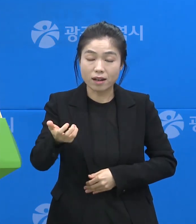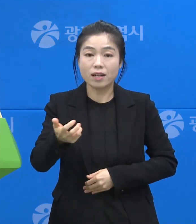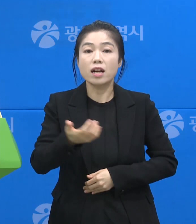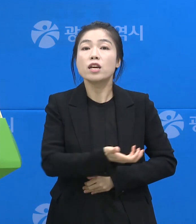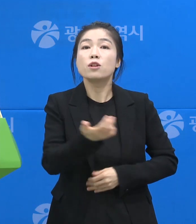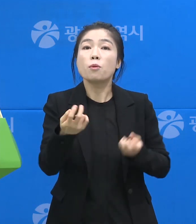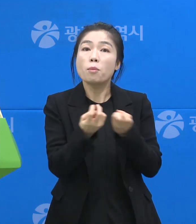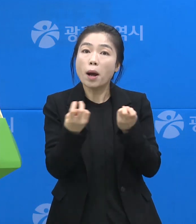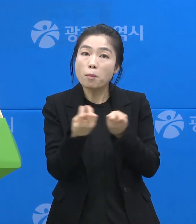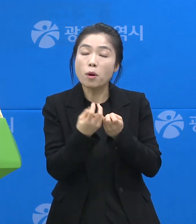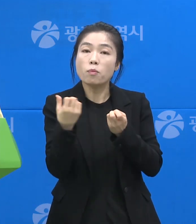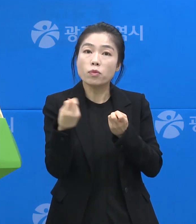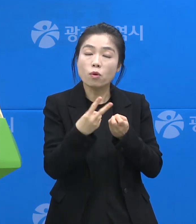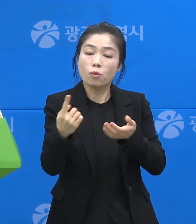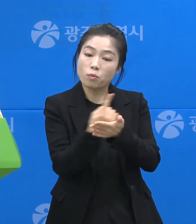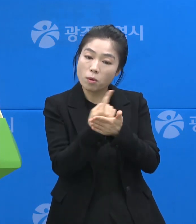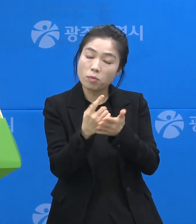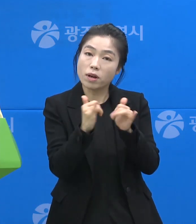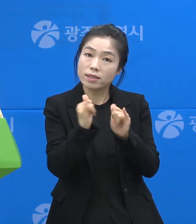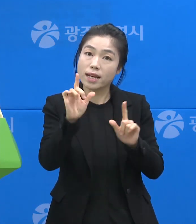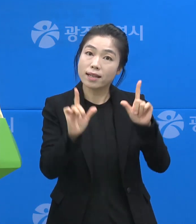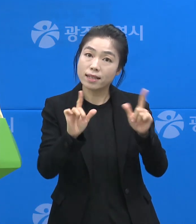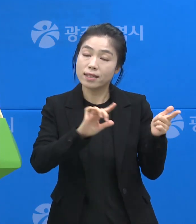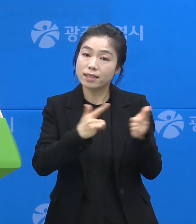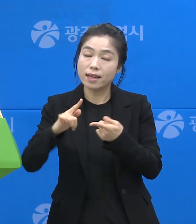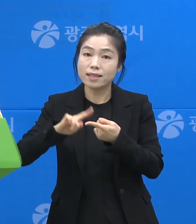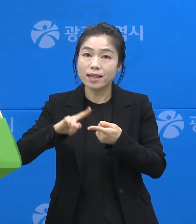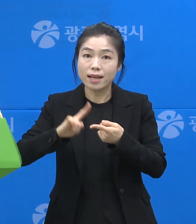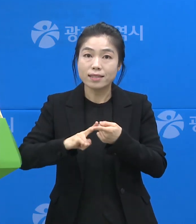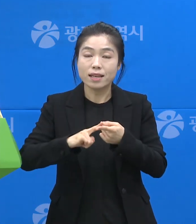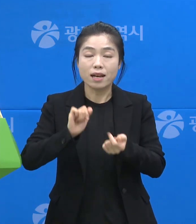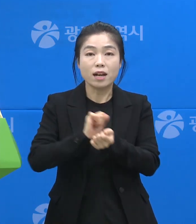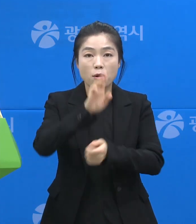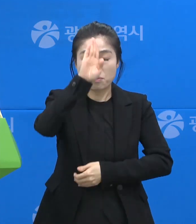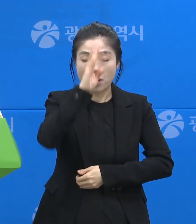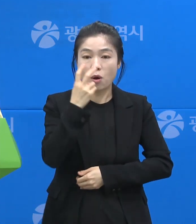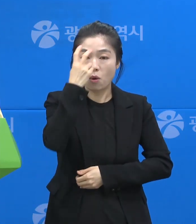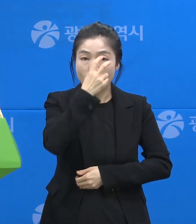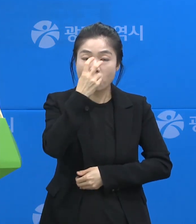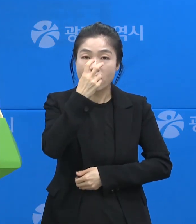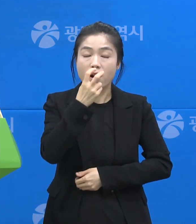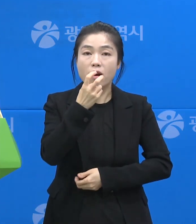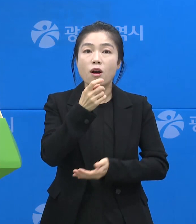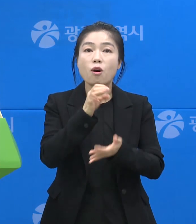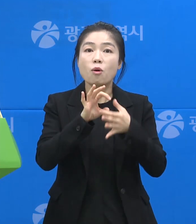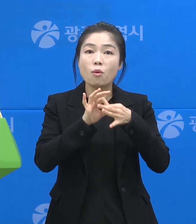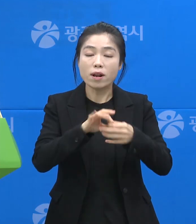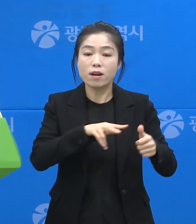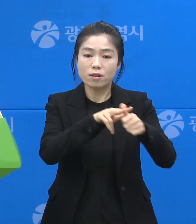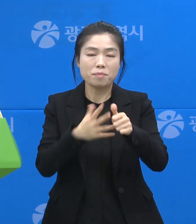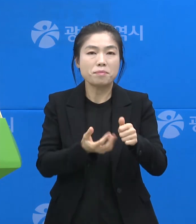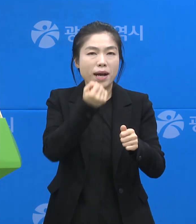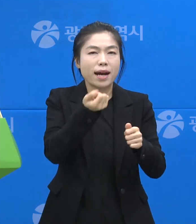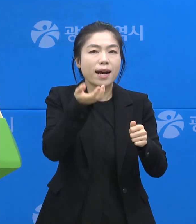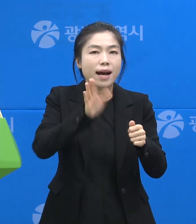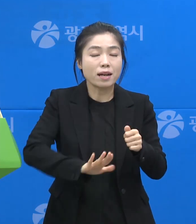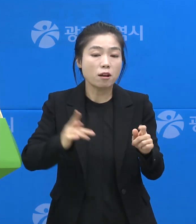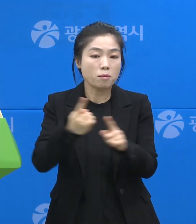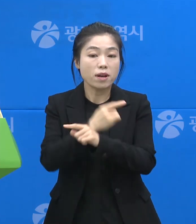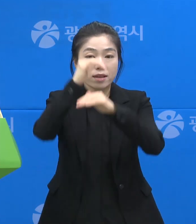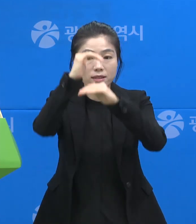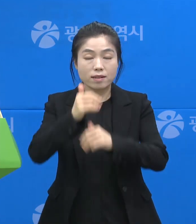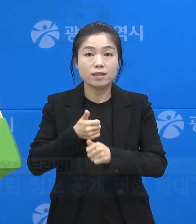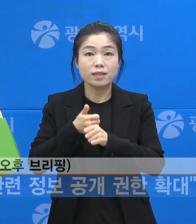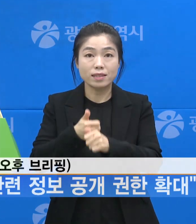수단, 접촉자 현황 등 대국민 대상 감염병 관련 정보 공개 권한을 보유하였습니다만은 변경된